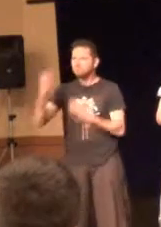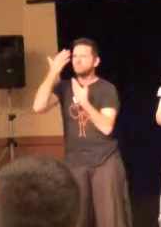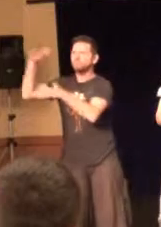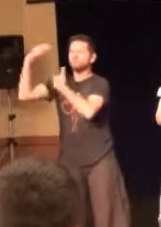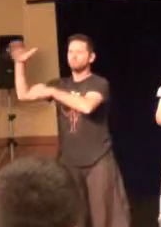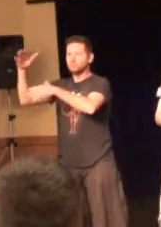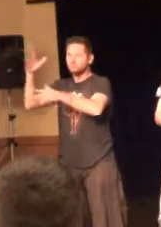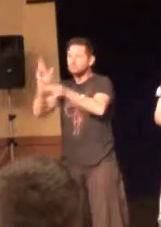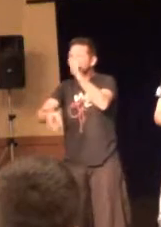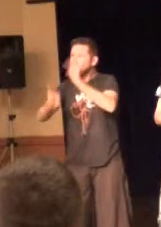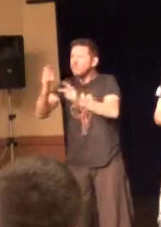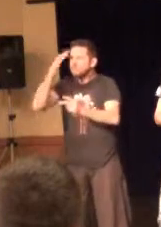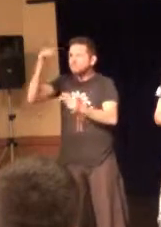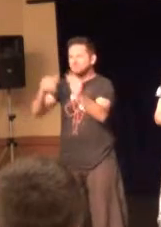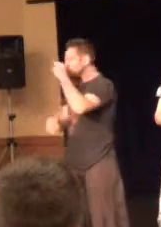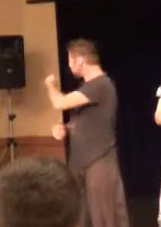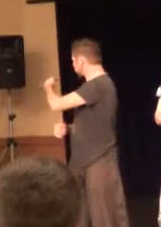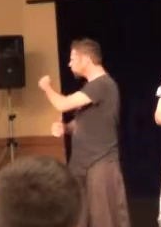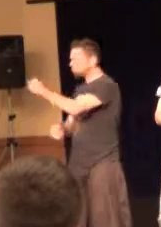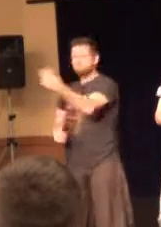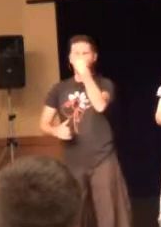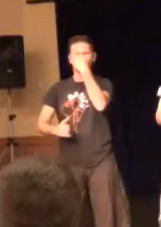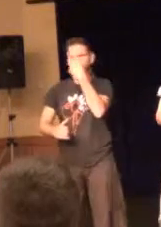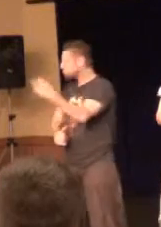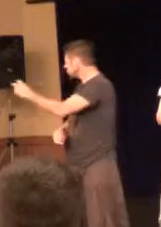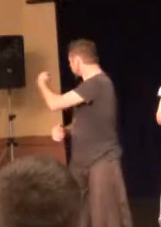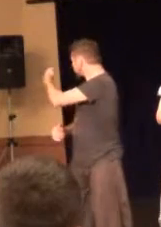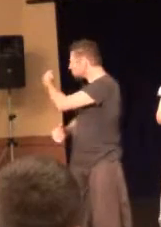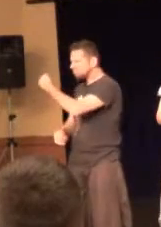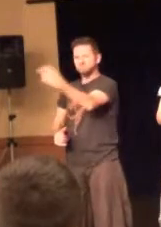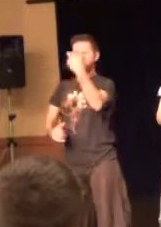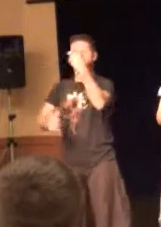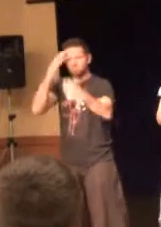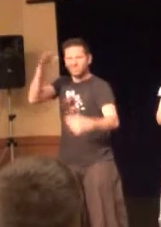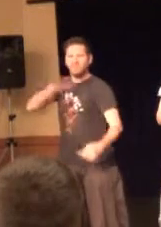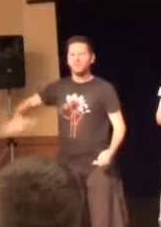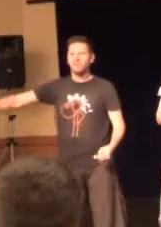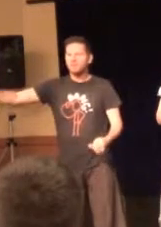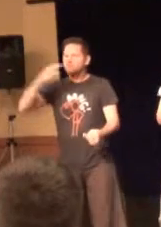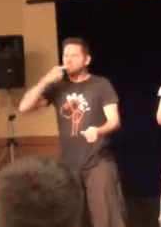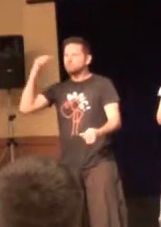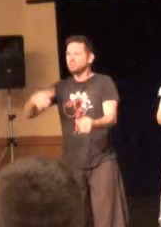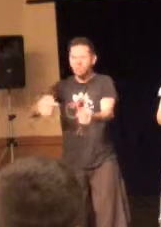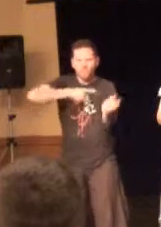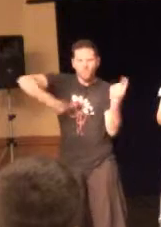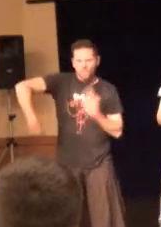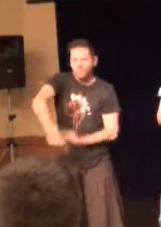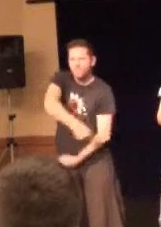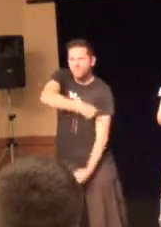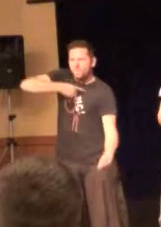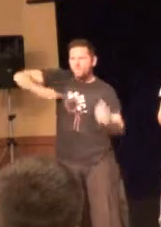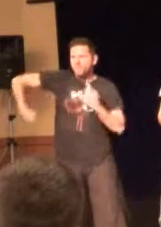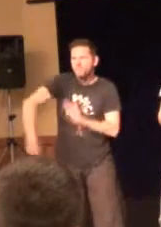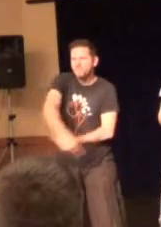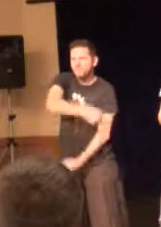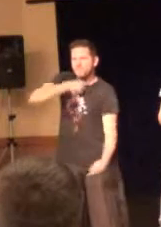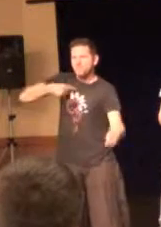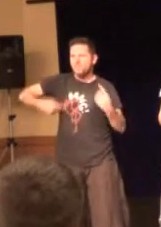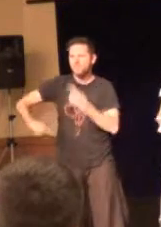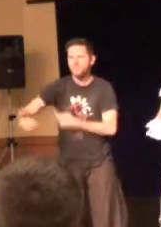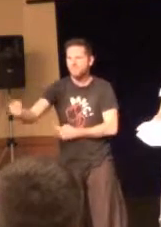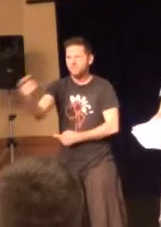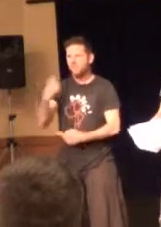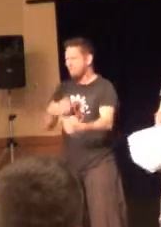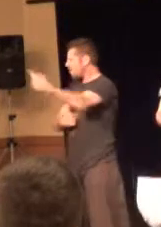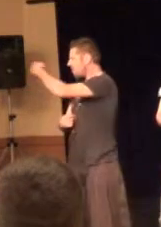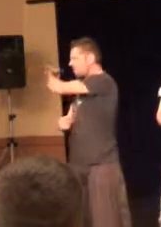peut-être que nous saurions que le sang qui coule dans nos veines émane de la même source.